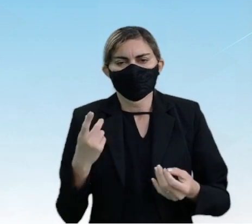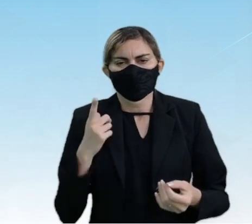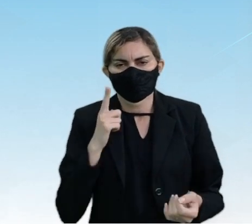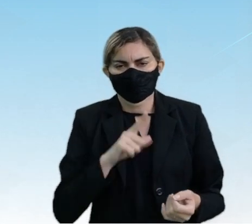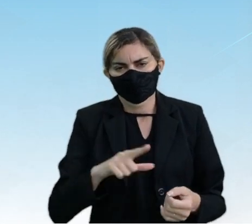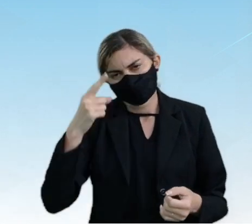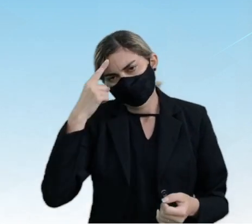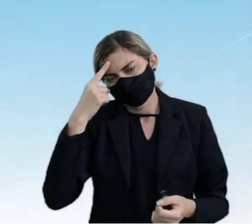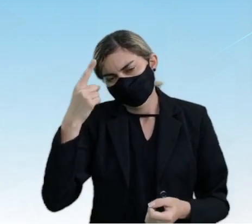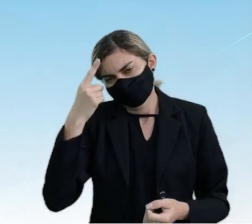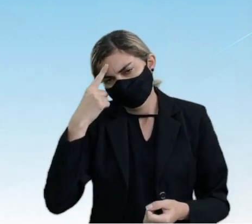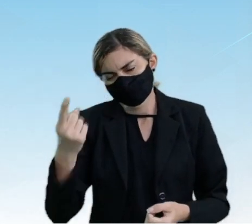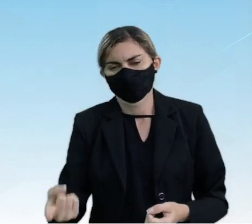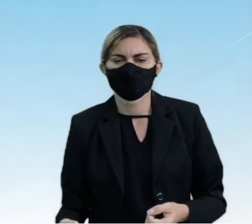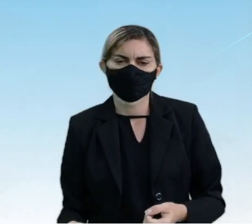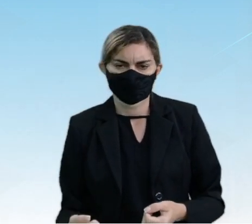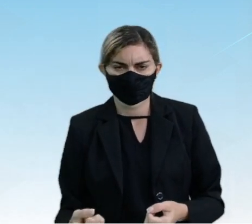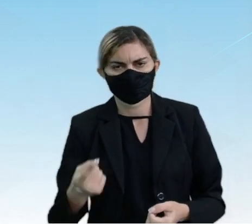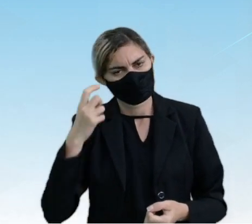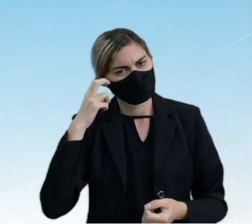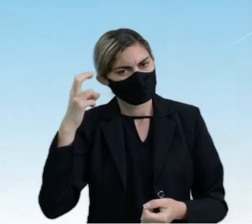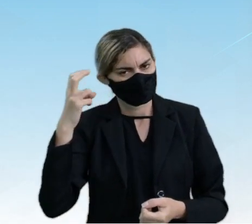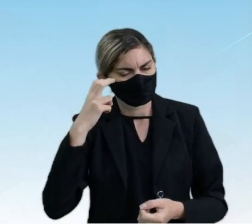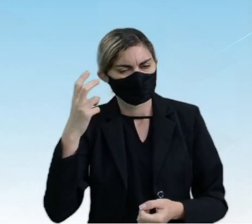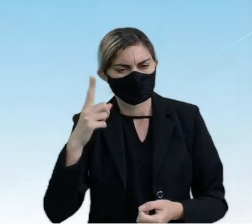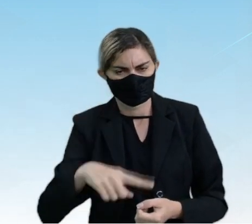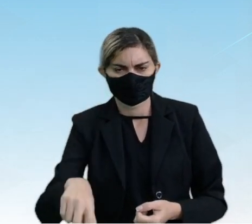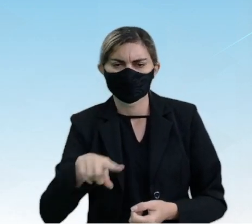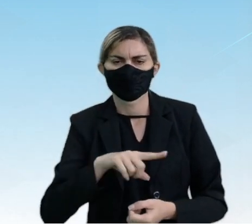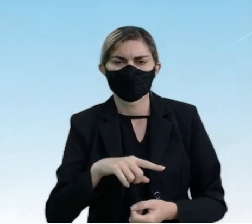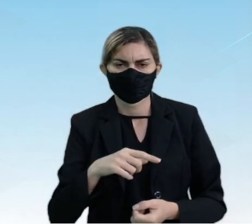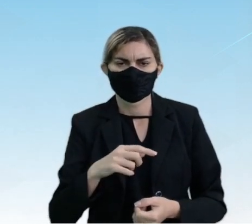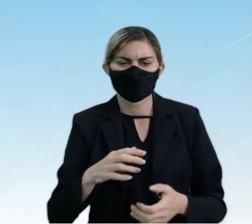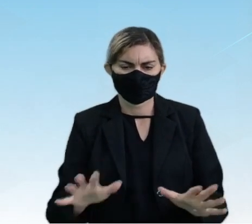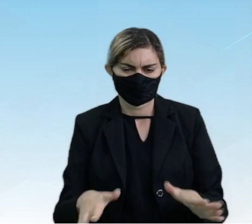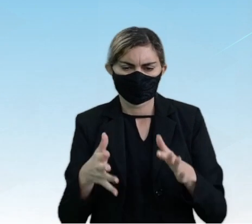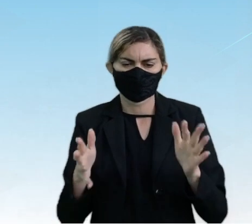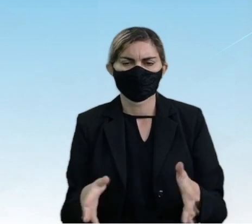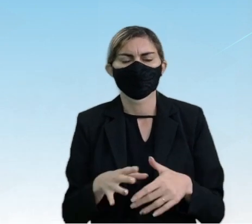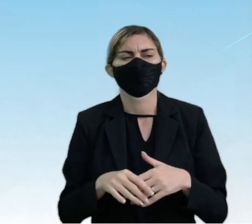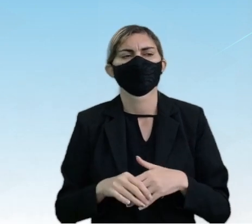a mente, né, o intelecto deles bastante estimulado.